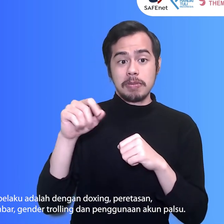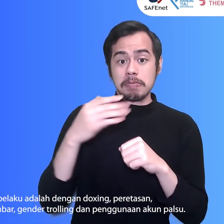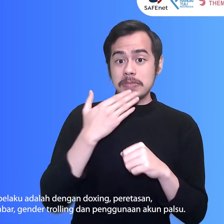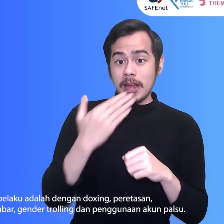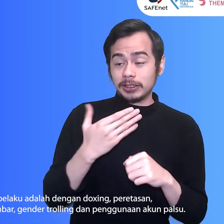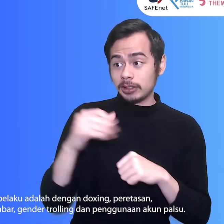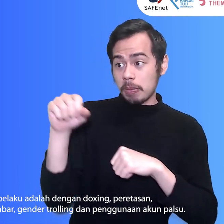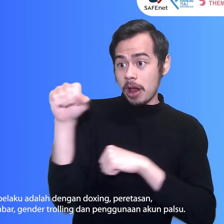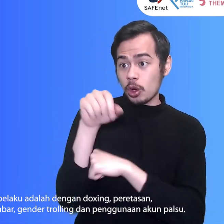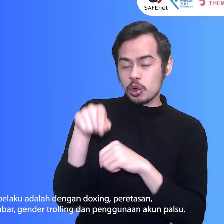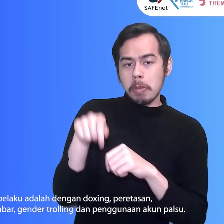hai peretasan